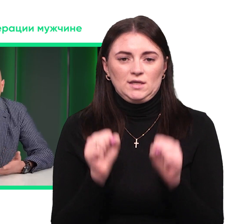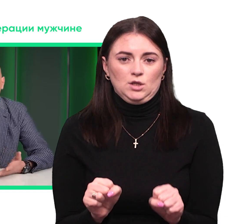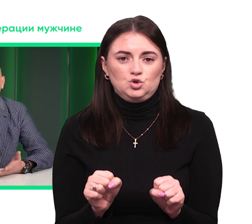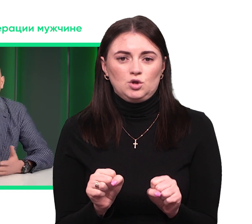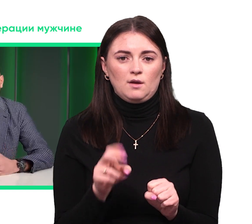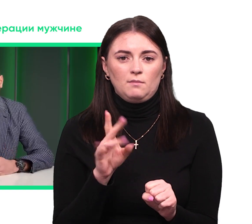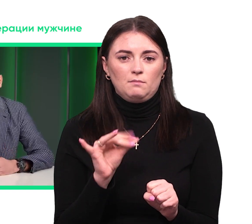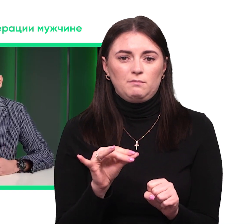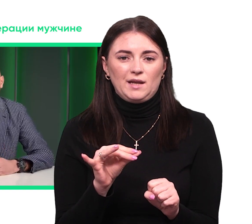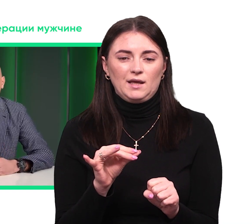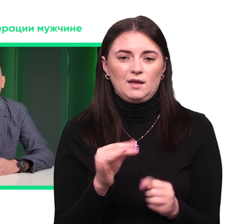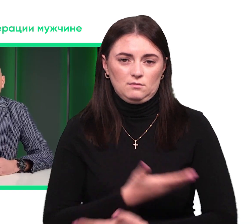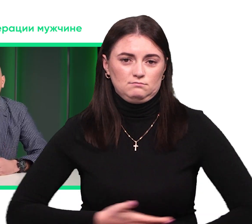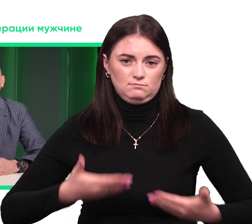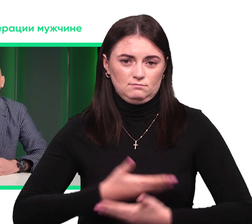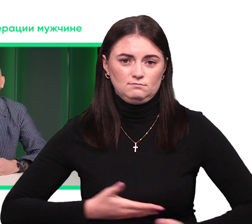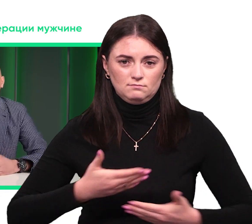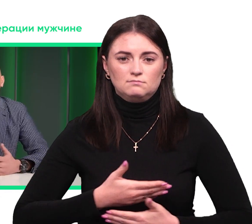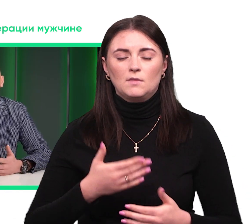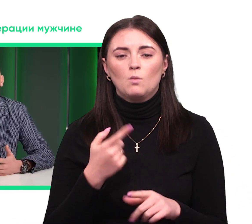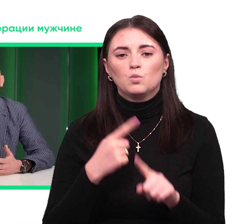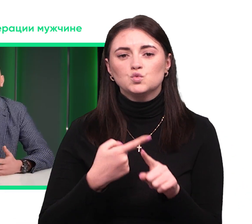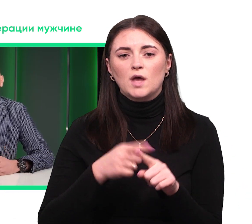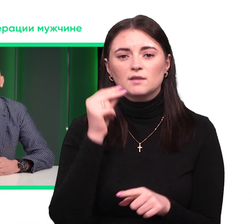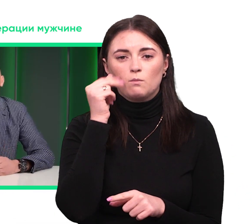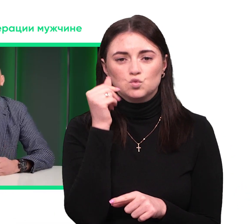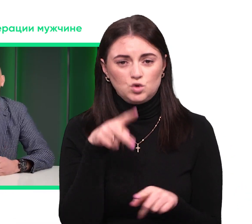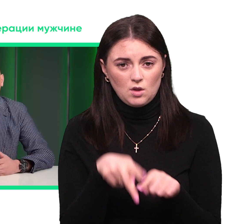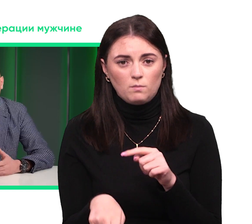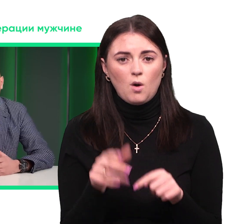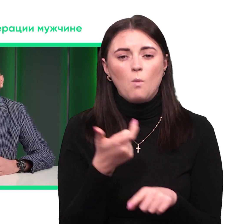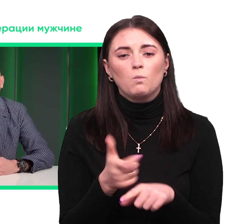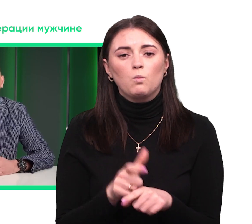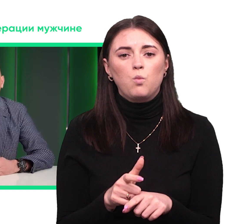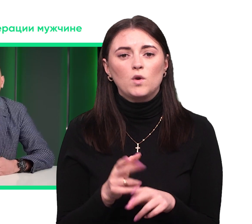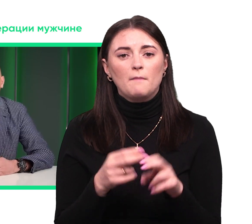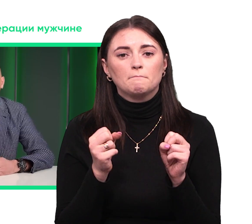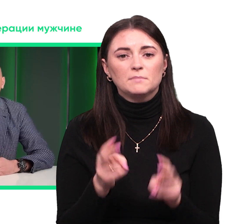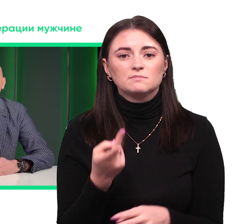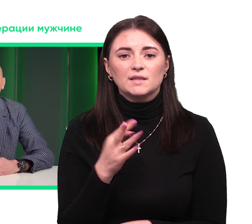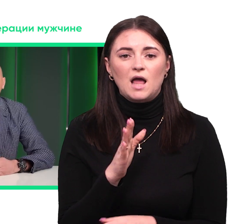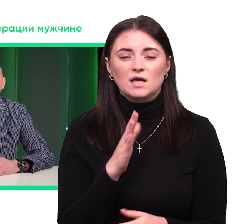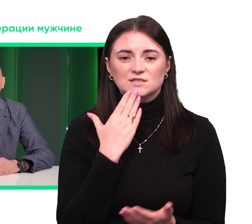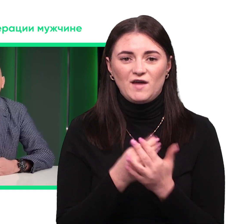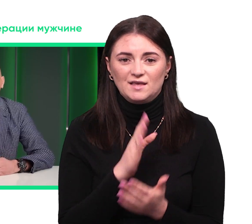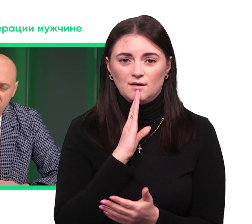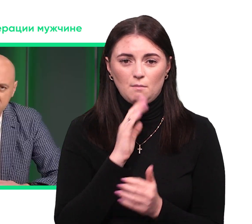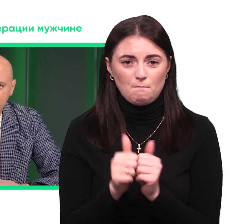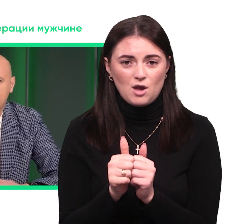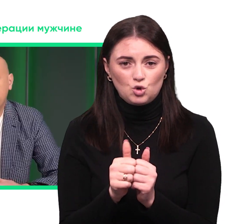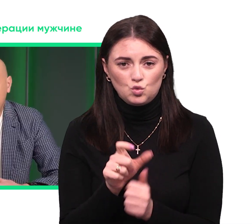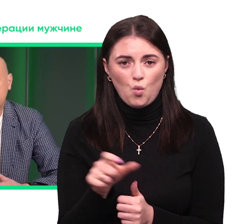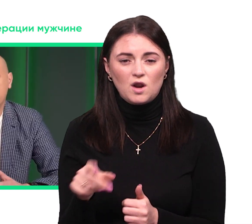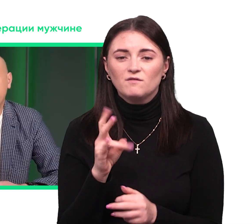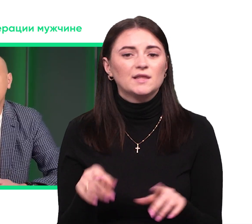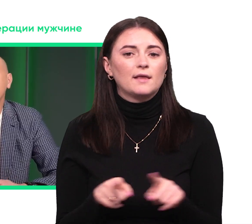при контактах половых. Плюс этот мужчина, обрезанный мужчина, он более безопасен для своих партнеров, потому что он не